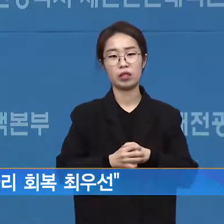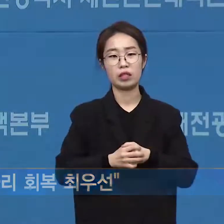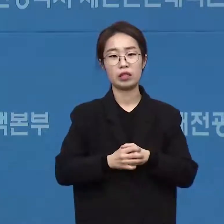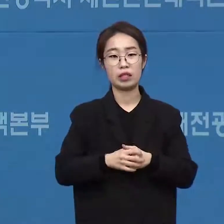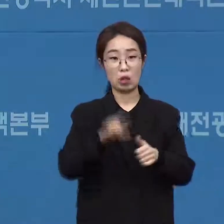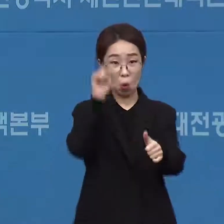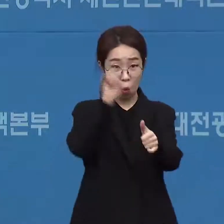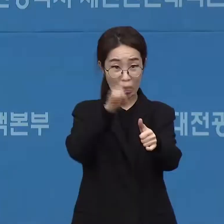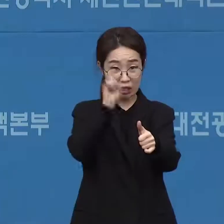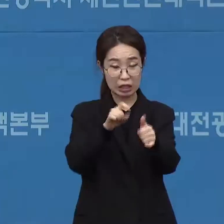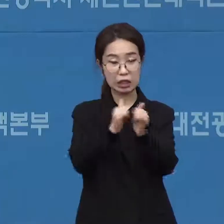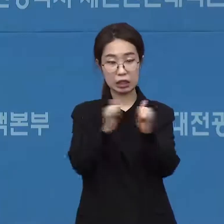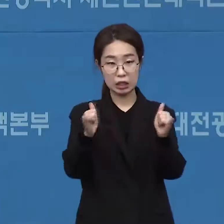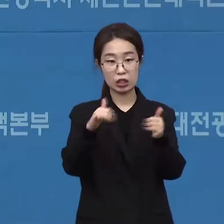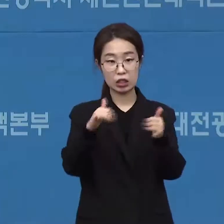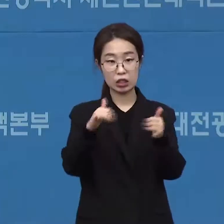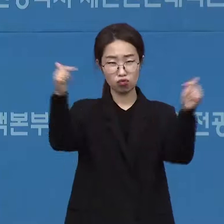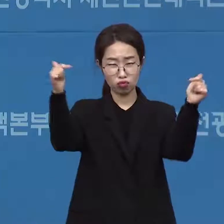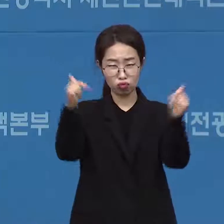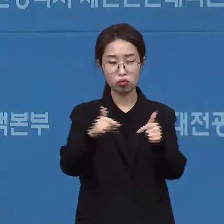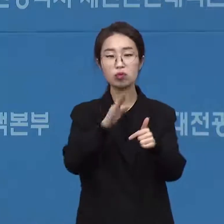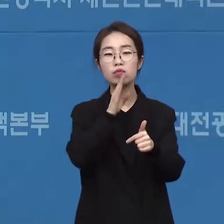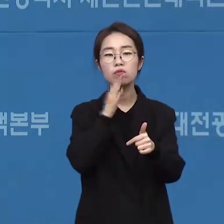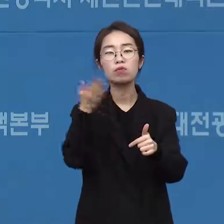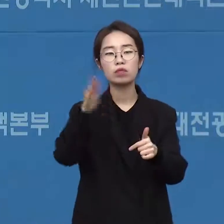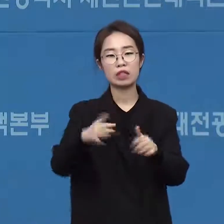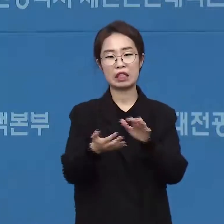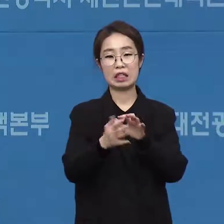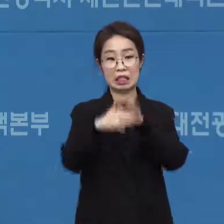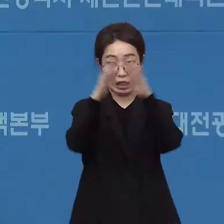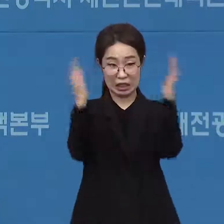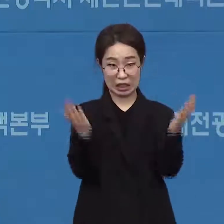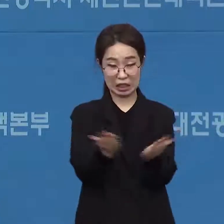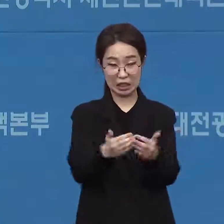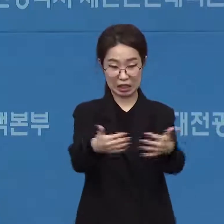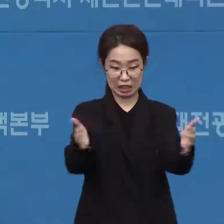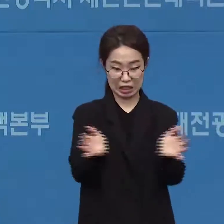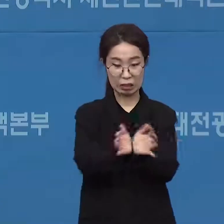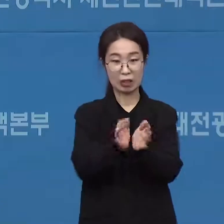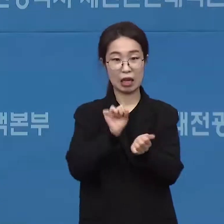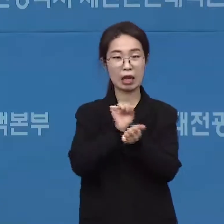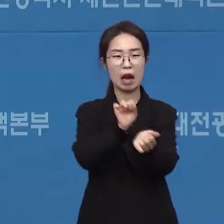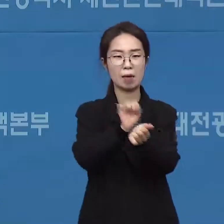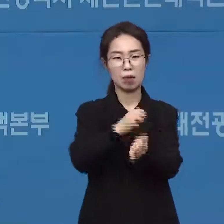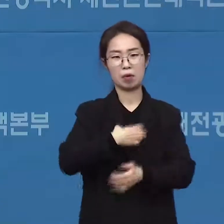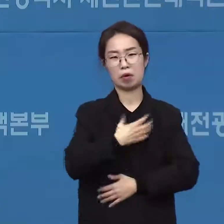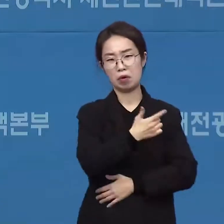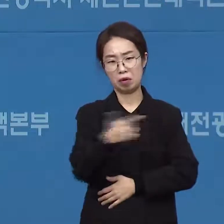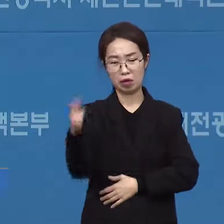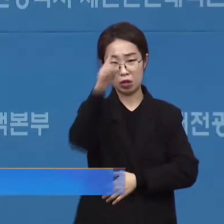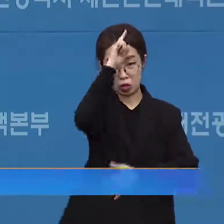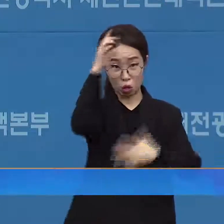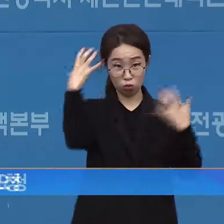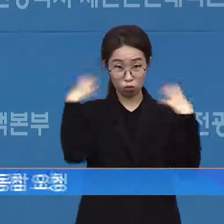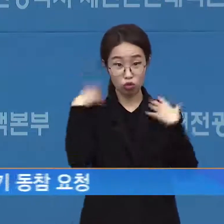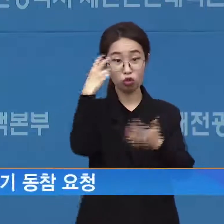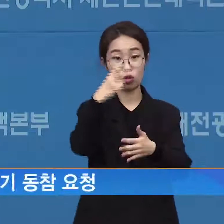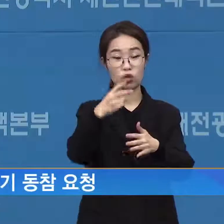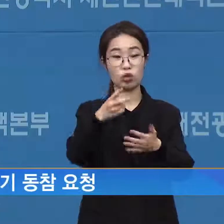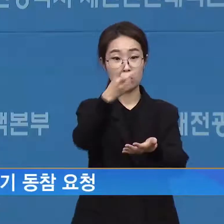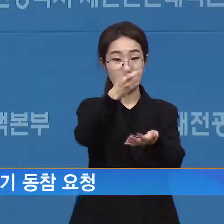수가 줄고는 있지만 언제든 집단 감염 위험이 도사리고 있기에 정부가 추진하고 있는